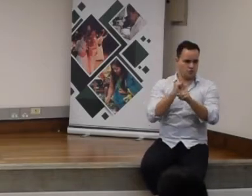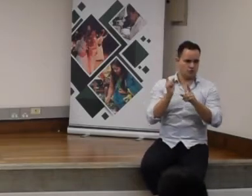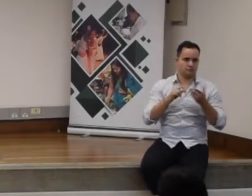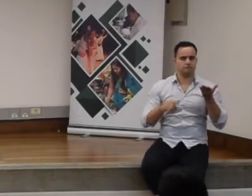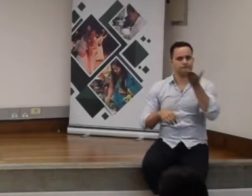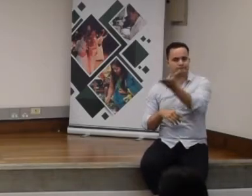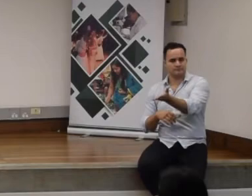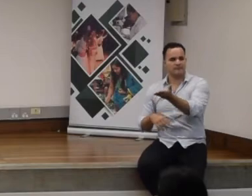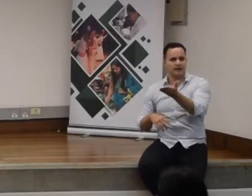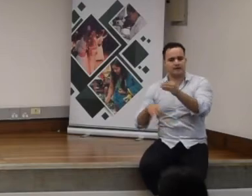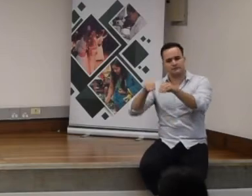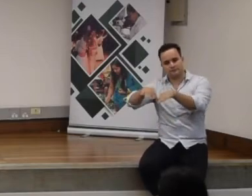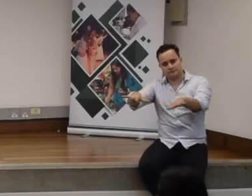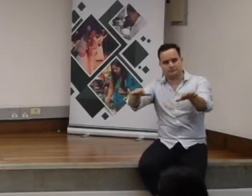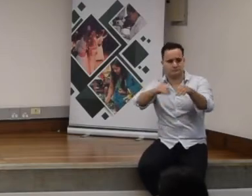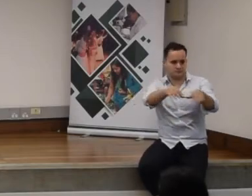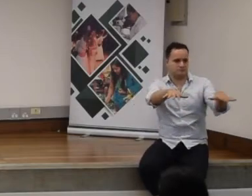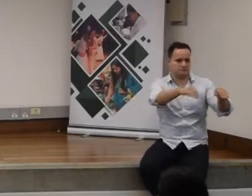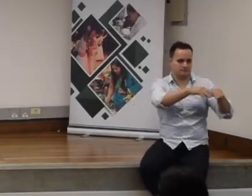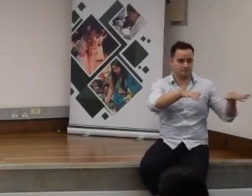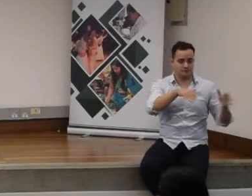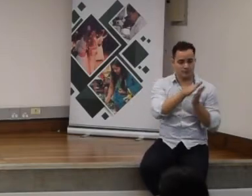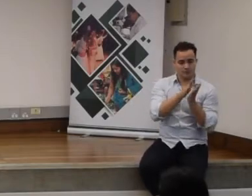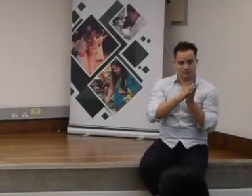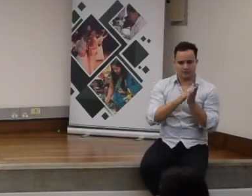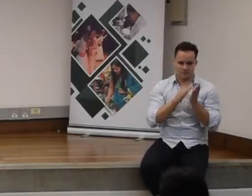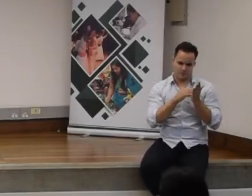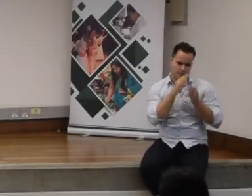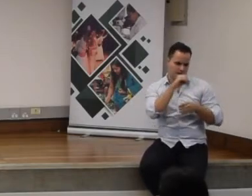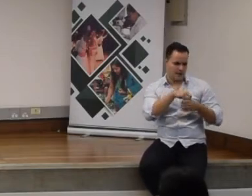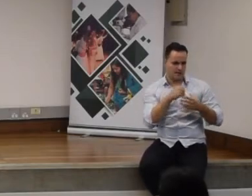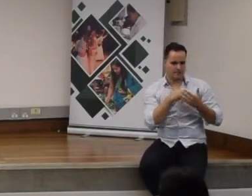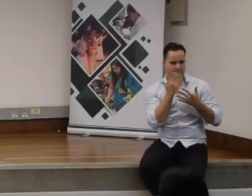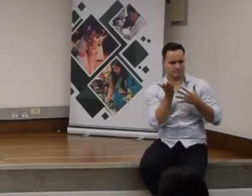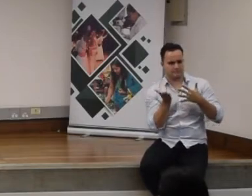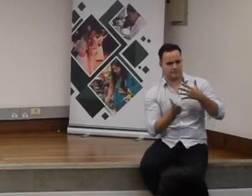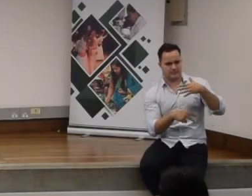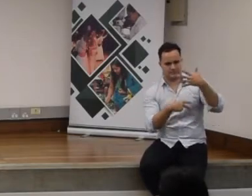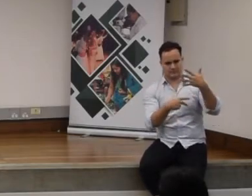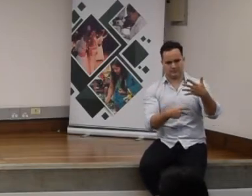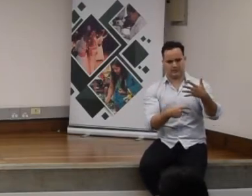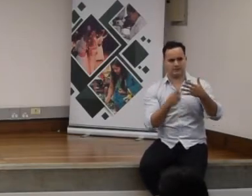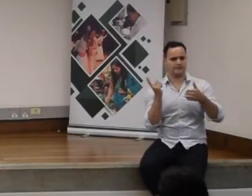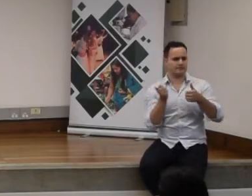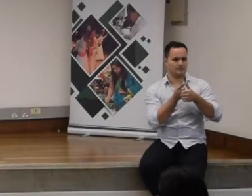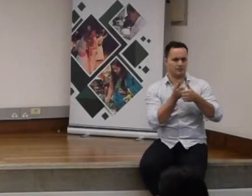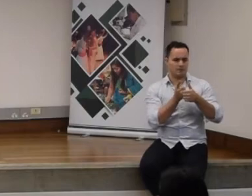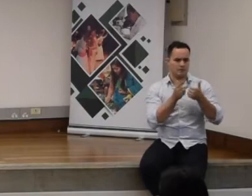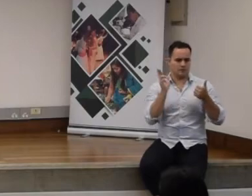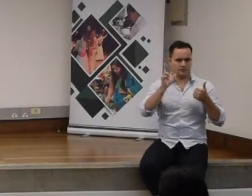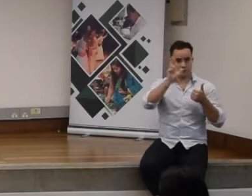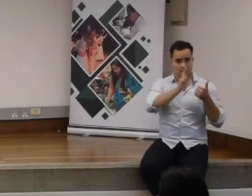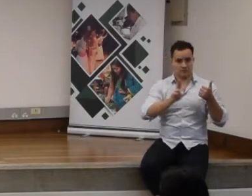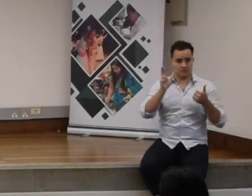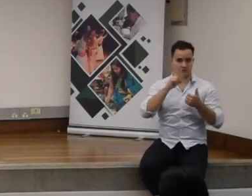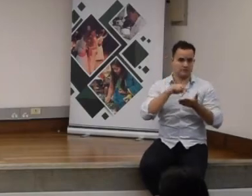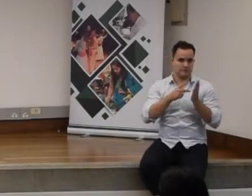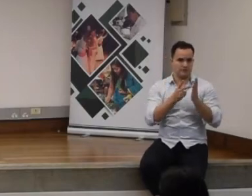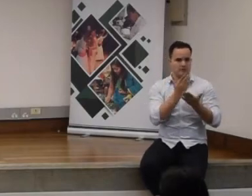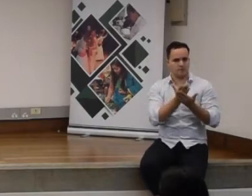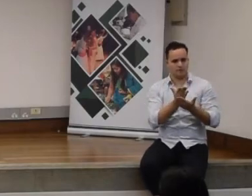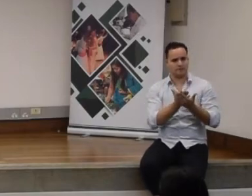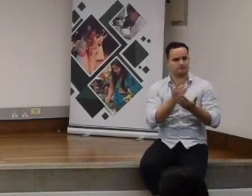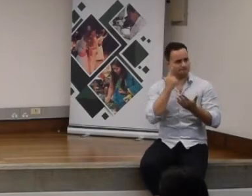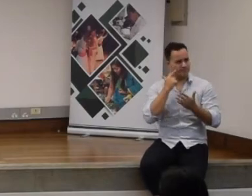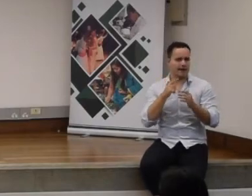otras instituciones. El documento está compuesto por 7 partes. Una primera que habla de la regionalización como apuesta de